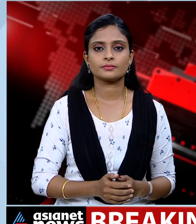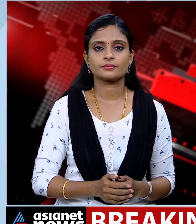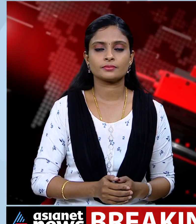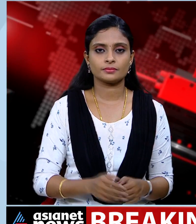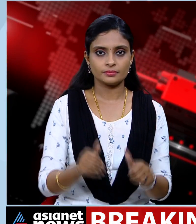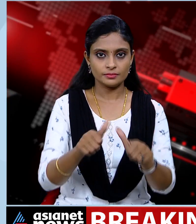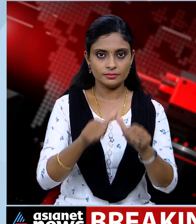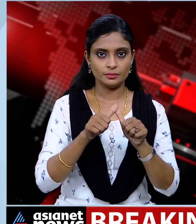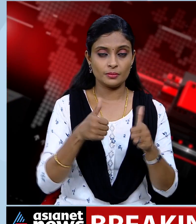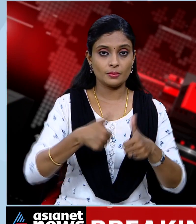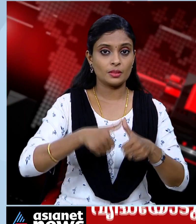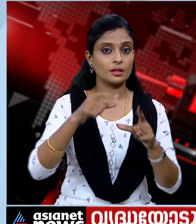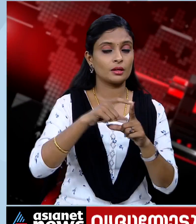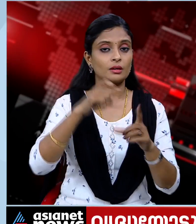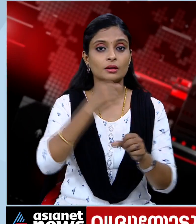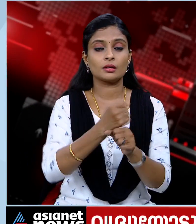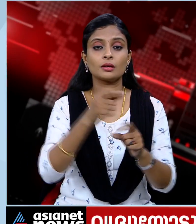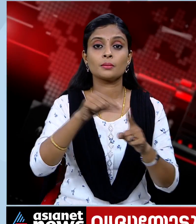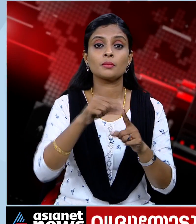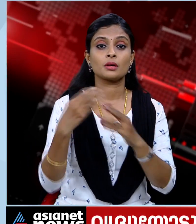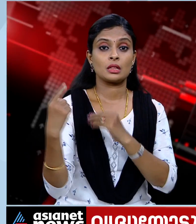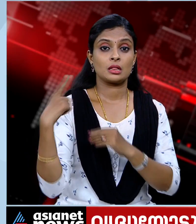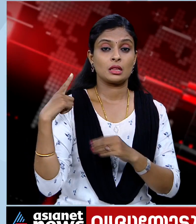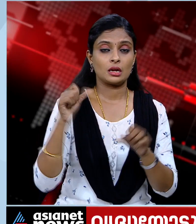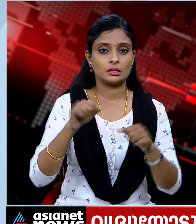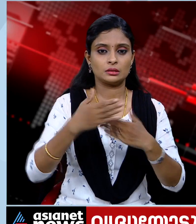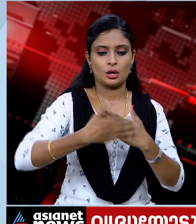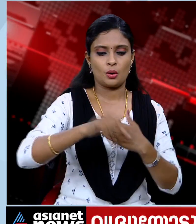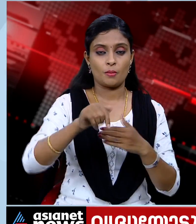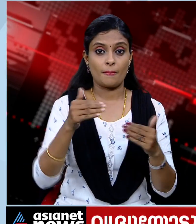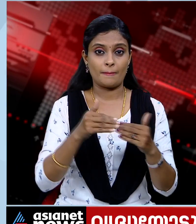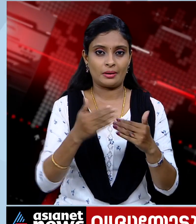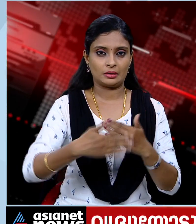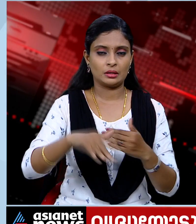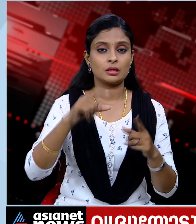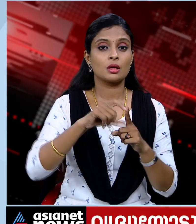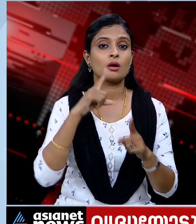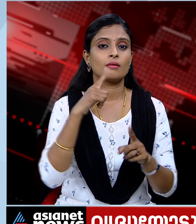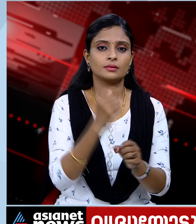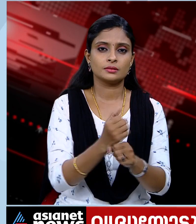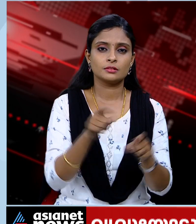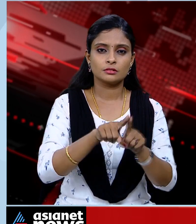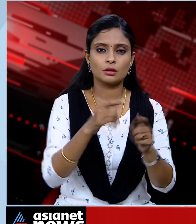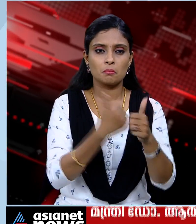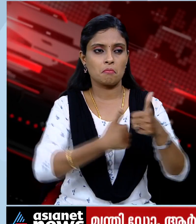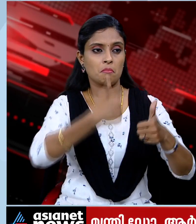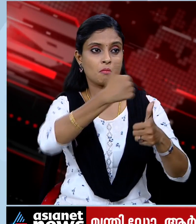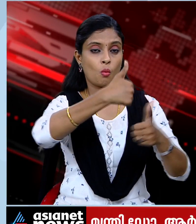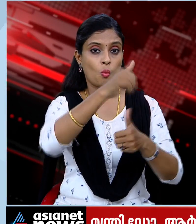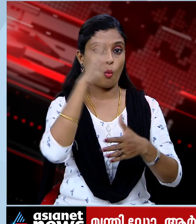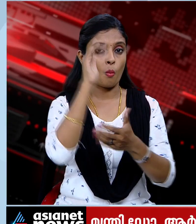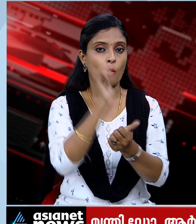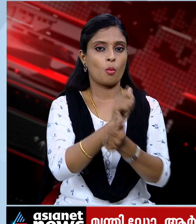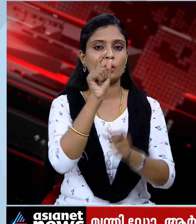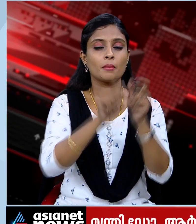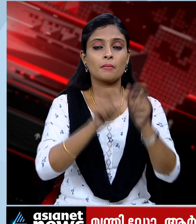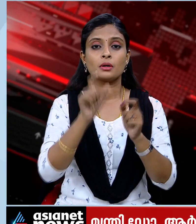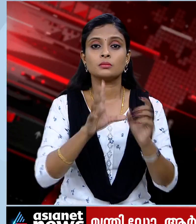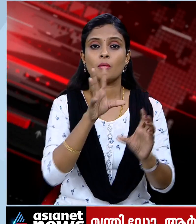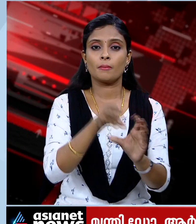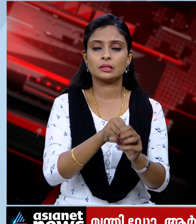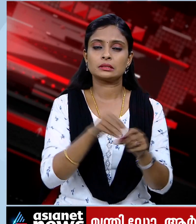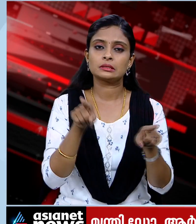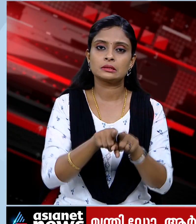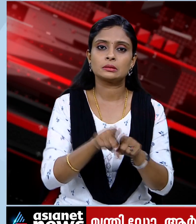അമ്പിളിയും എ ഡി ജി പിയുടെ അധ്യക്ഷതയിലാണ് യോഗം ചേരുന്നത്. ഡി ഐ ജിയും അതുപോലെ തന്നെ ഉന്നത പോലീസ് ഉദ്യോഗസ്ഥരെല്ലാം തന്നെ യോഗത്തിൽ പങ്കെടുക്കുന്നുണ്ട്. ഒരേ സമയം